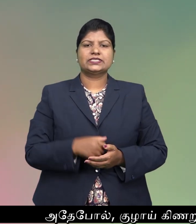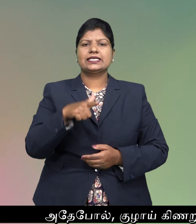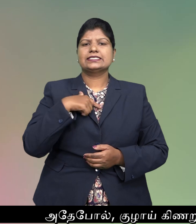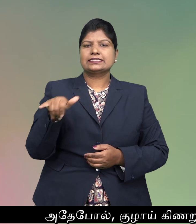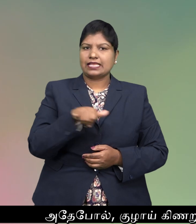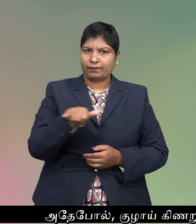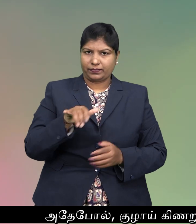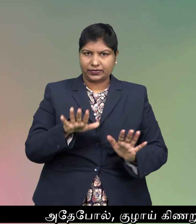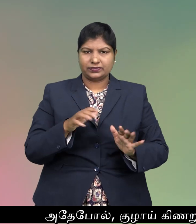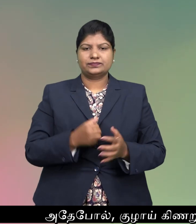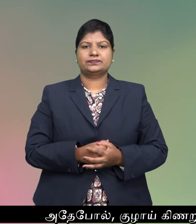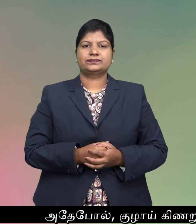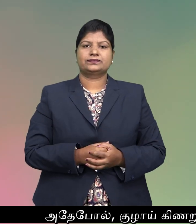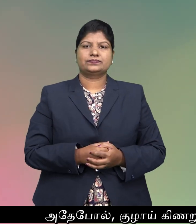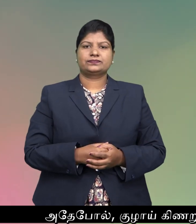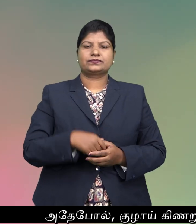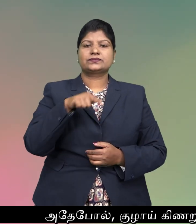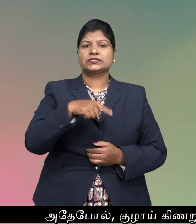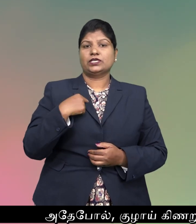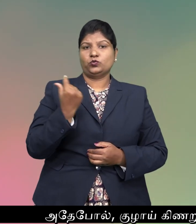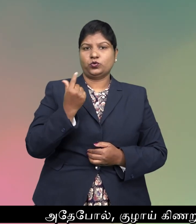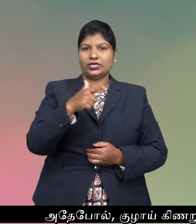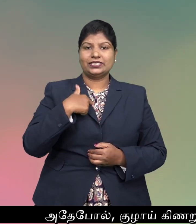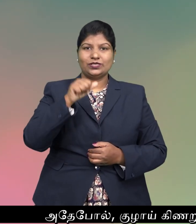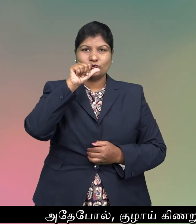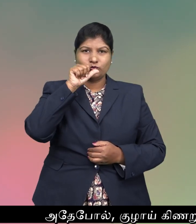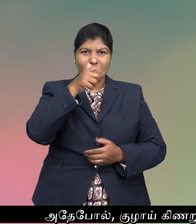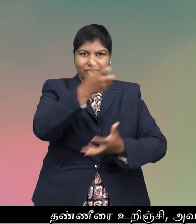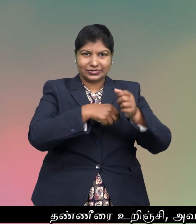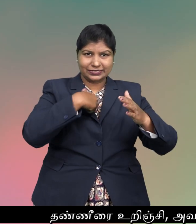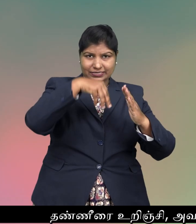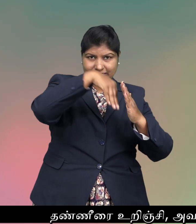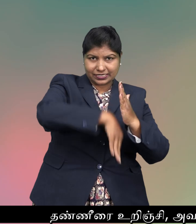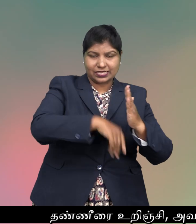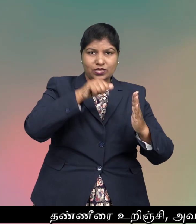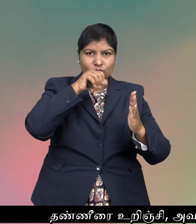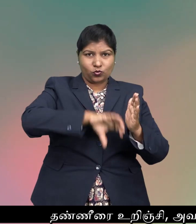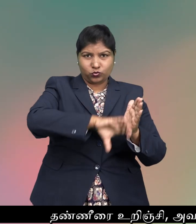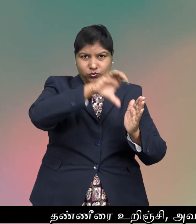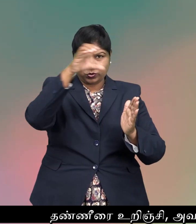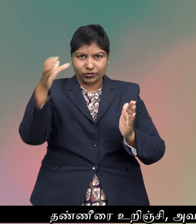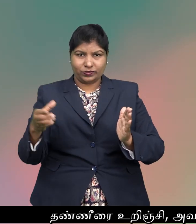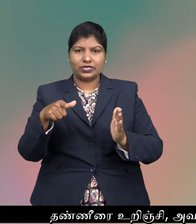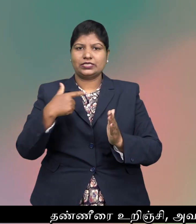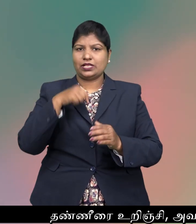அதேபோல் குழாய் கிணறுகளின் பயன்பாடு சேமிப்பிலிருந்து தண்ணீரை உறிஞ்சி அவற்றில் கிடைக்கும்